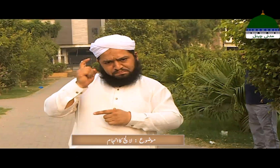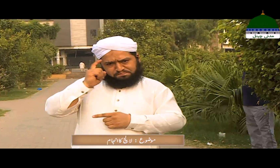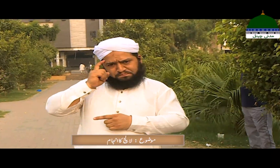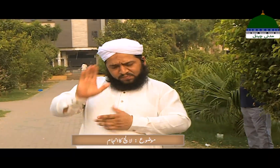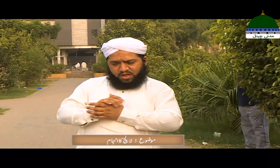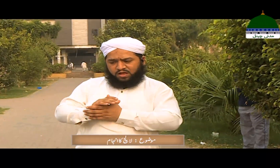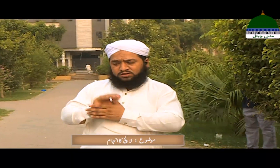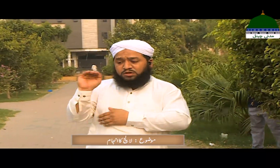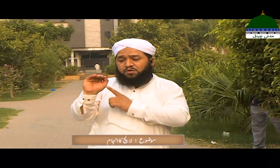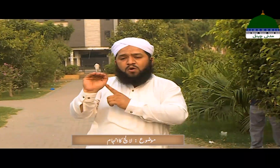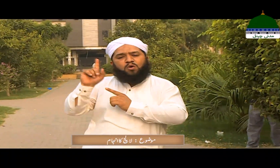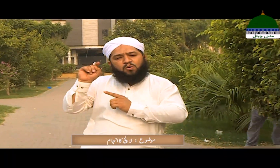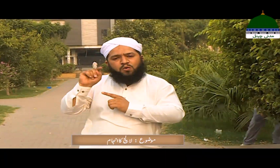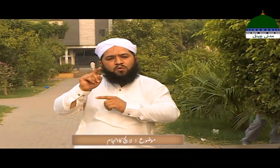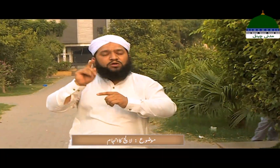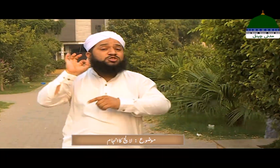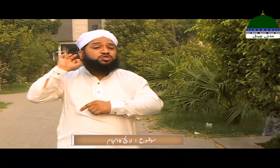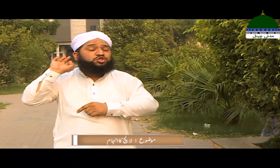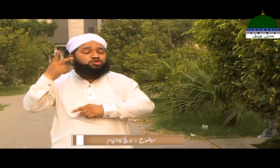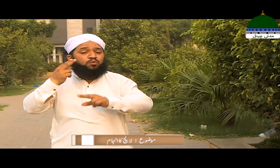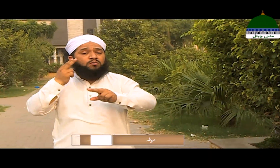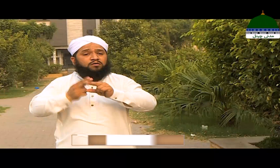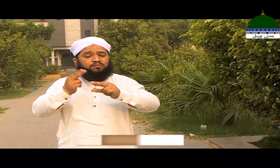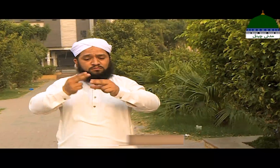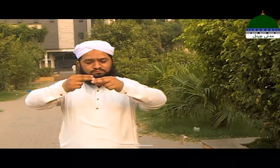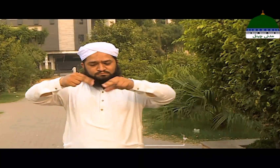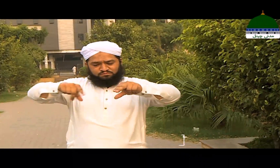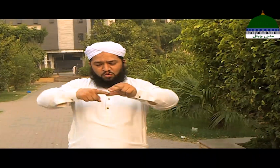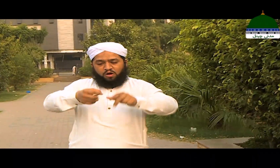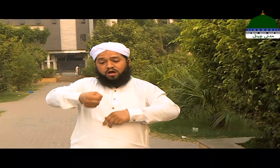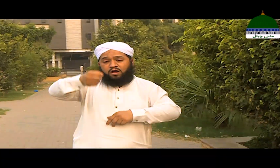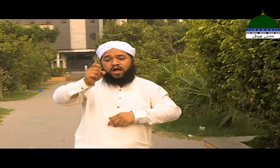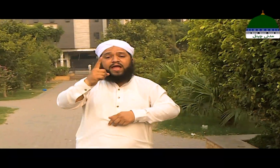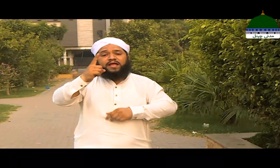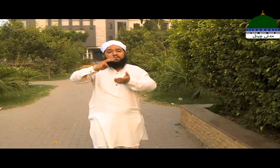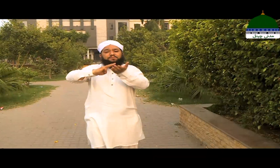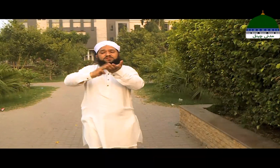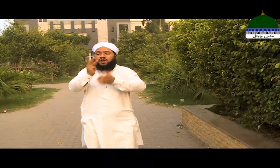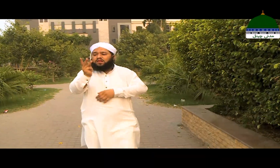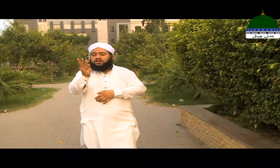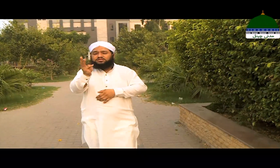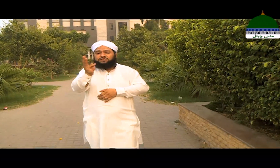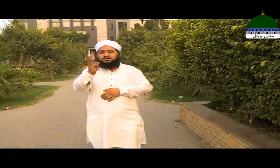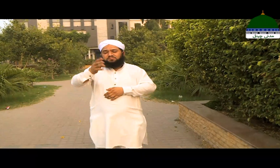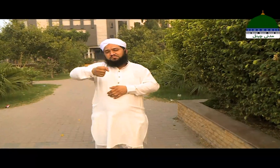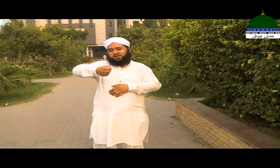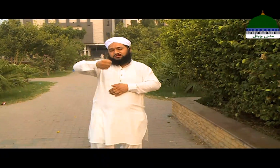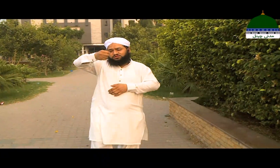تھا۔ سانپ روزانہ سونے کا انڈا دیتا جس کا وزن 1 مثقال 4.5 ماشا ہوتا۔